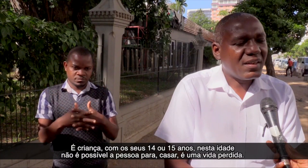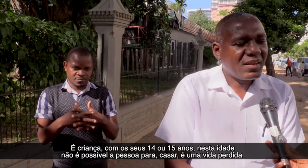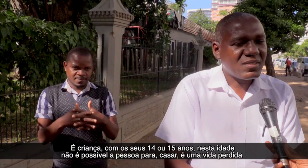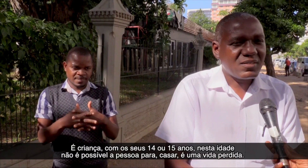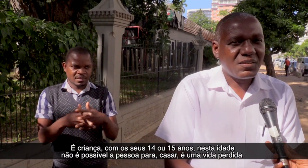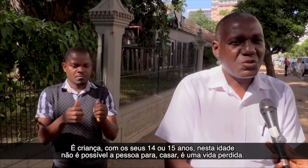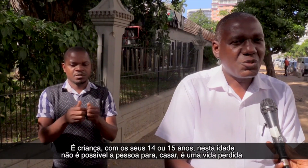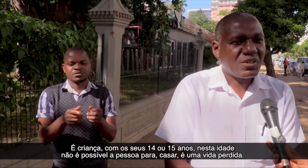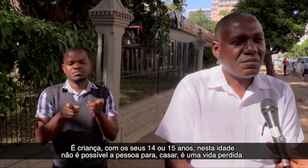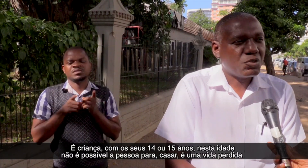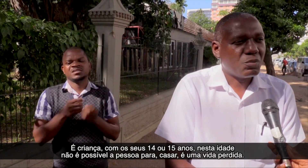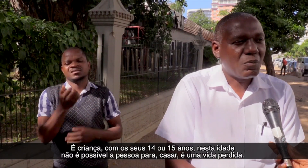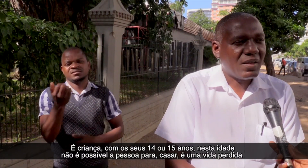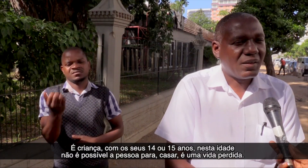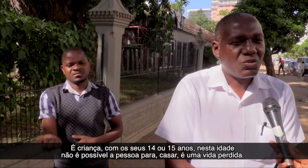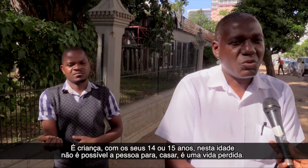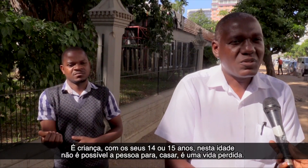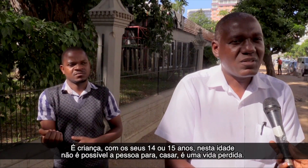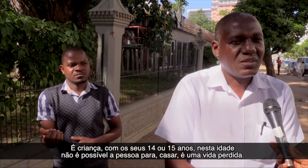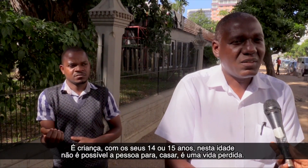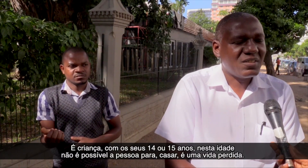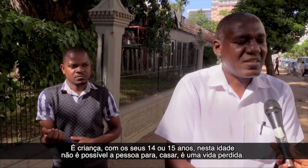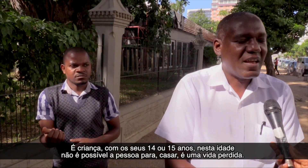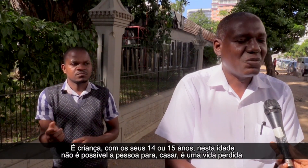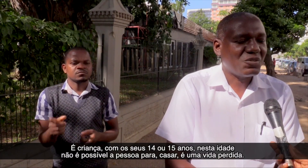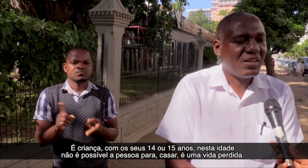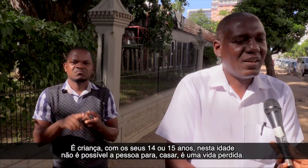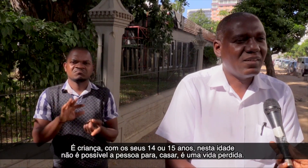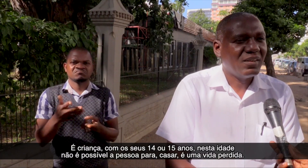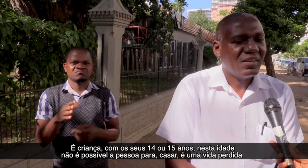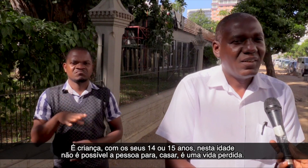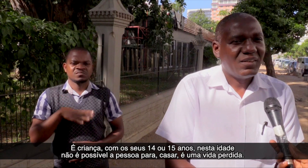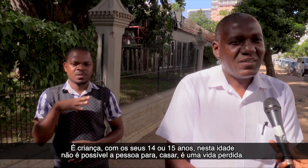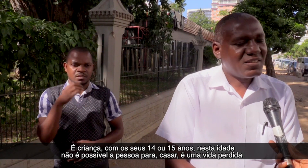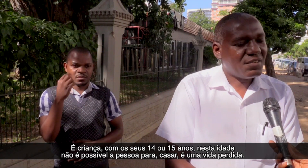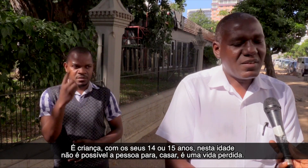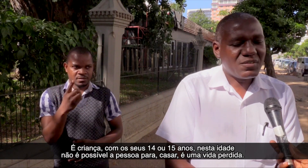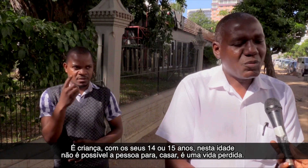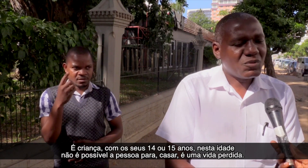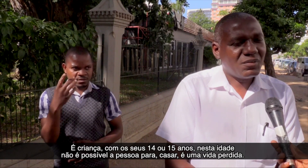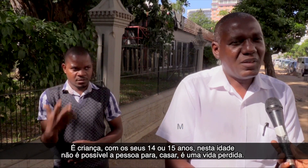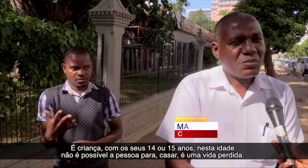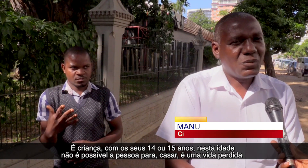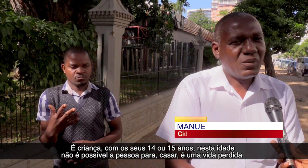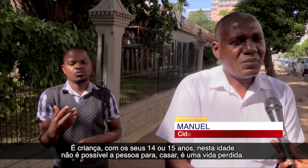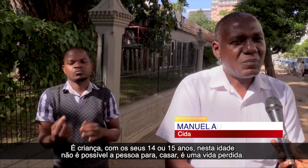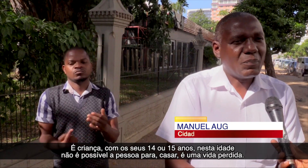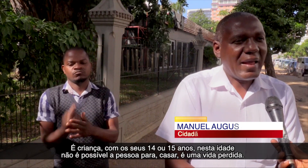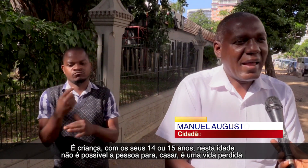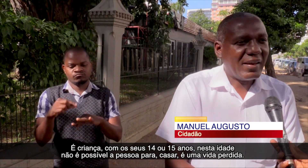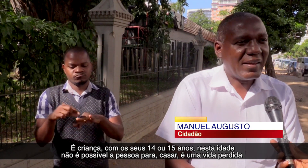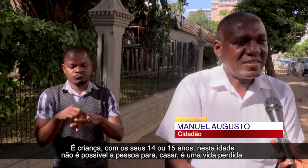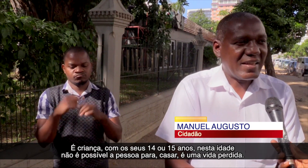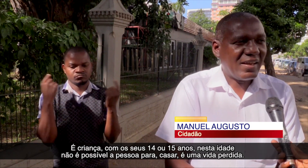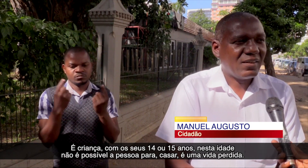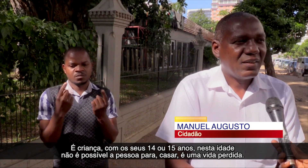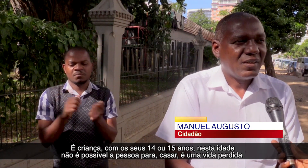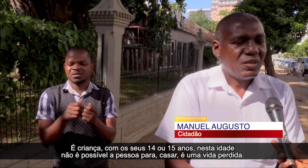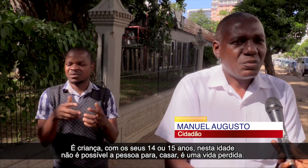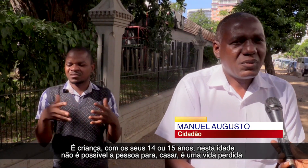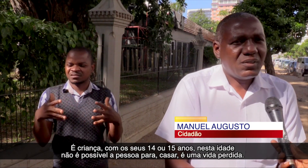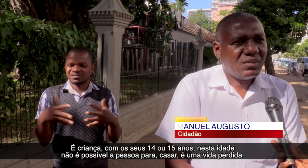É criança, tem os seus talvez, vamos lá, 14, 15 anos de idade. E nessa fase não é possível a pessoa parar,